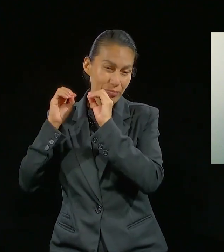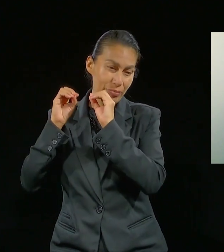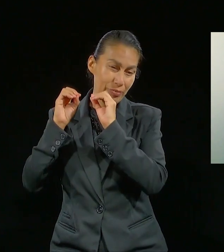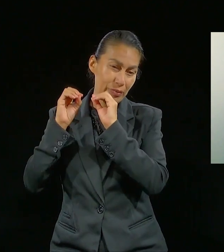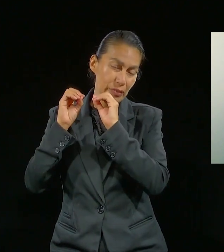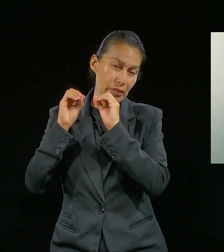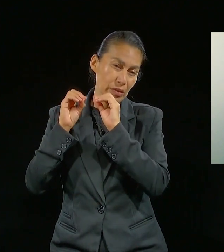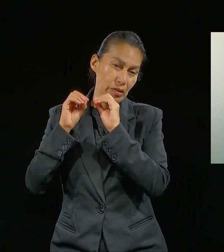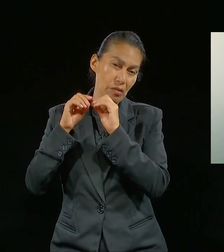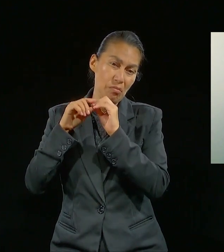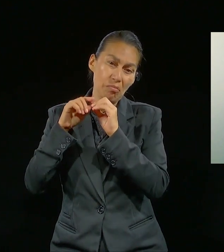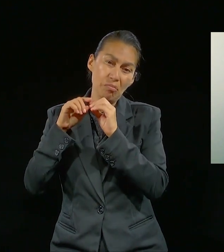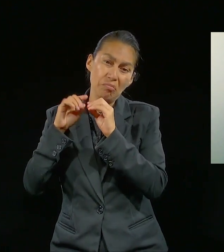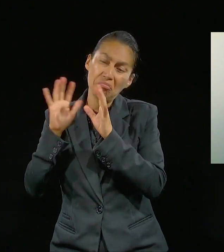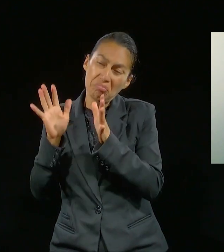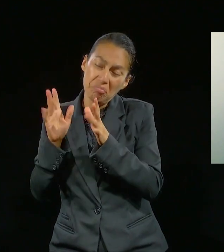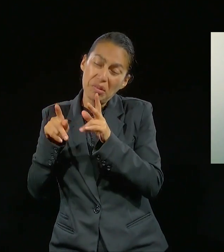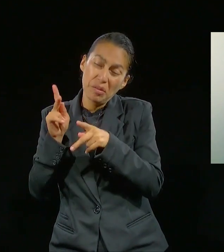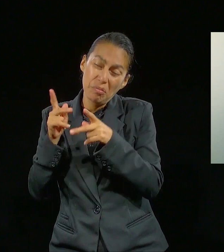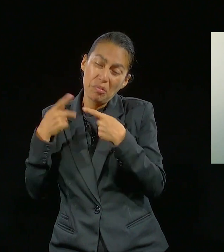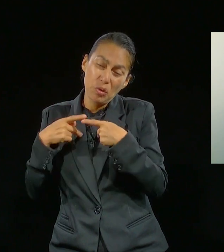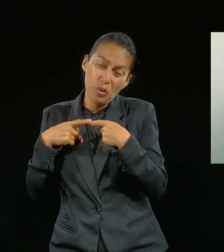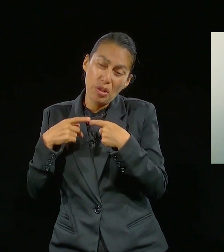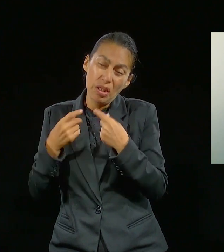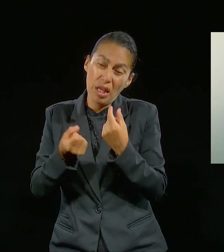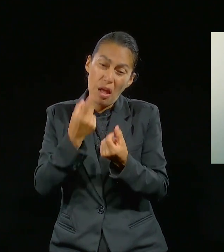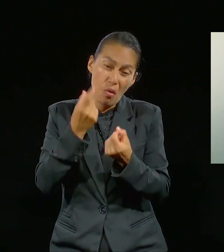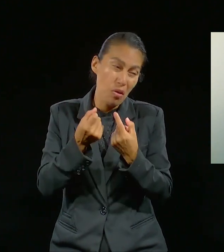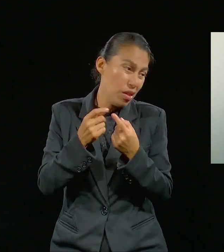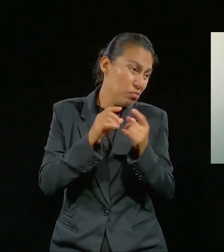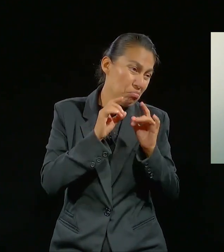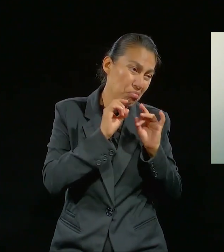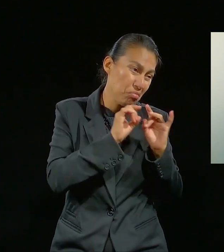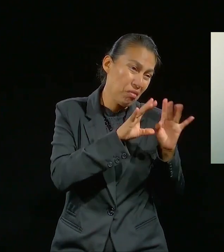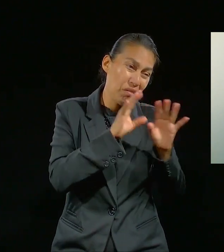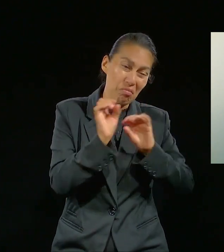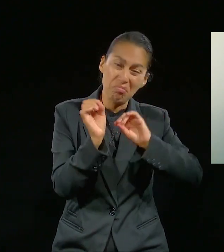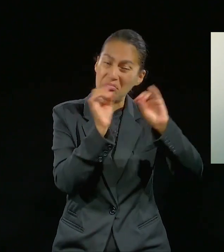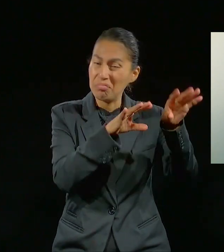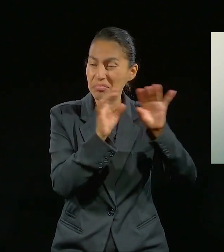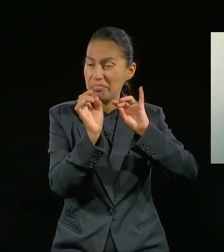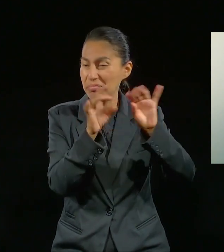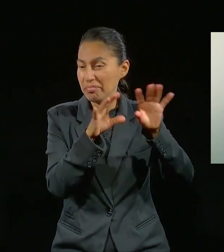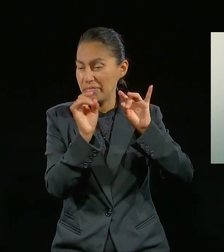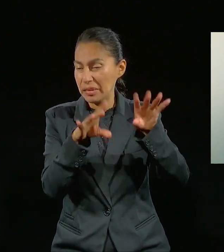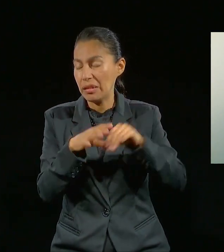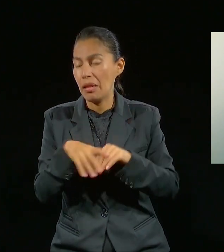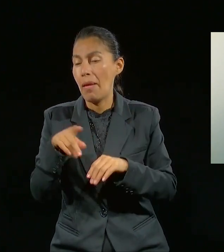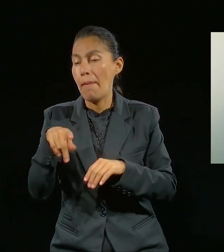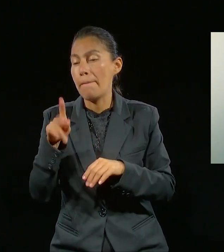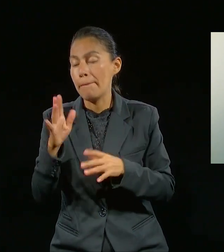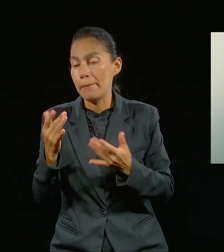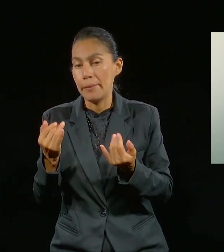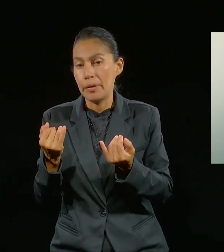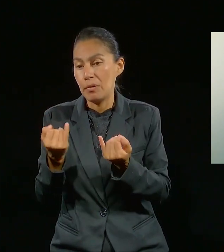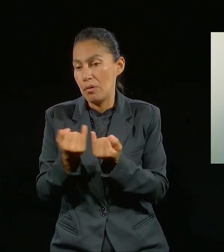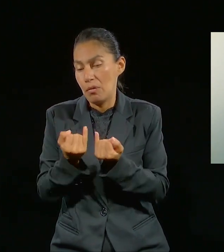dejar todo allá por llegar aquí así, como llegan muchos. Pero gracias a